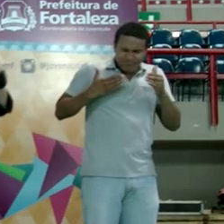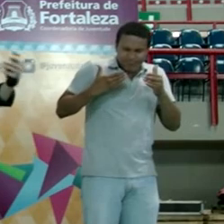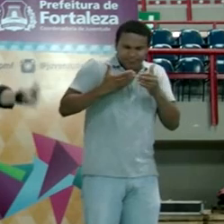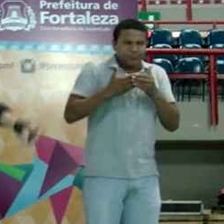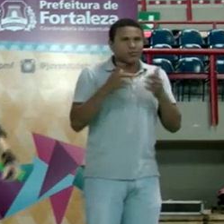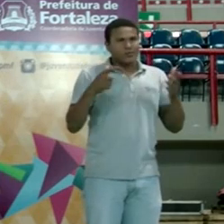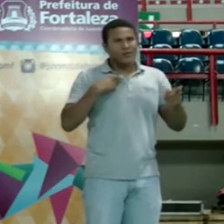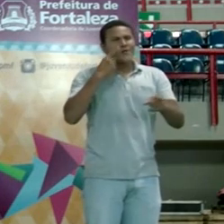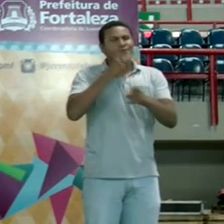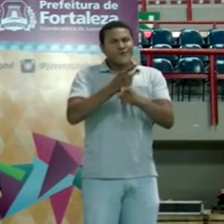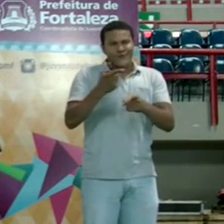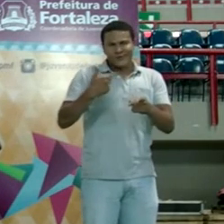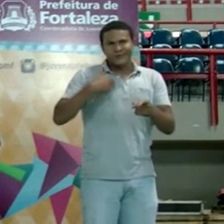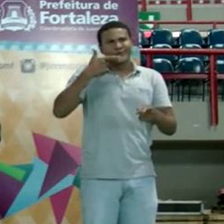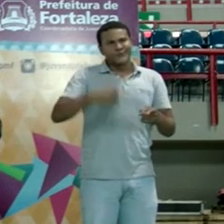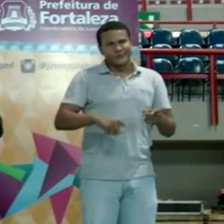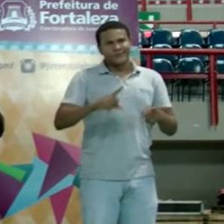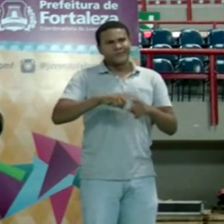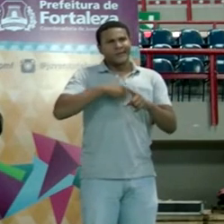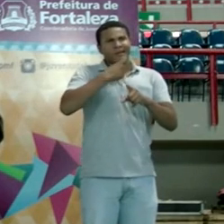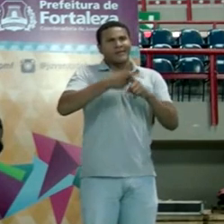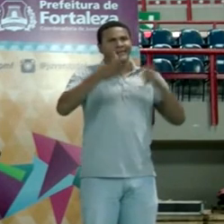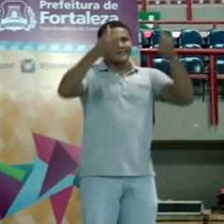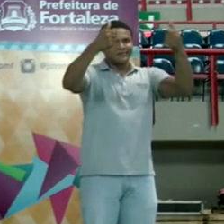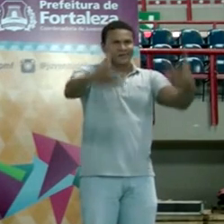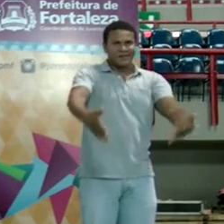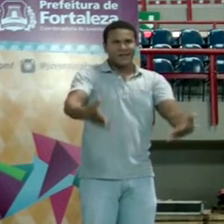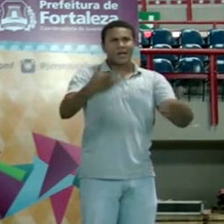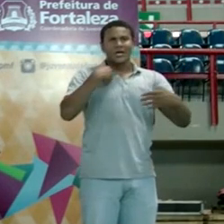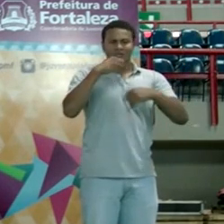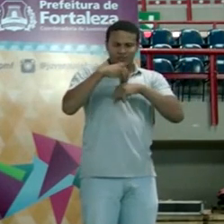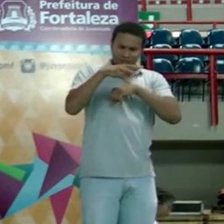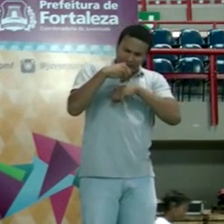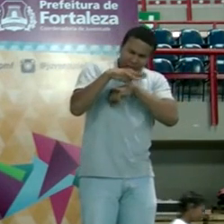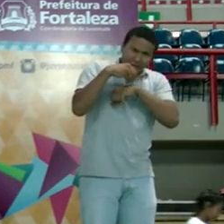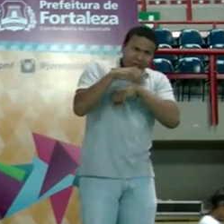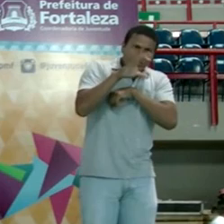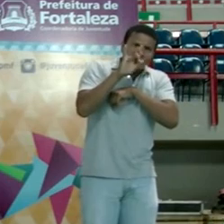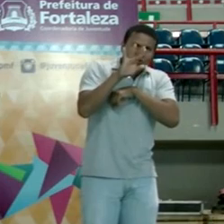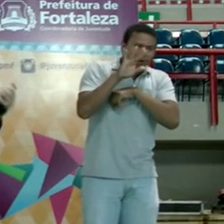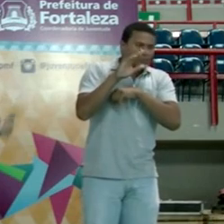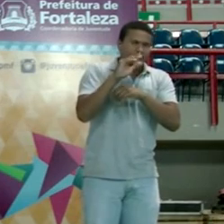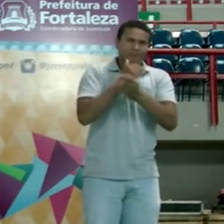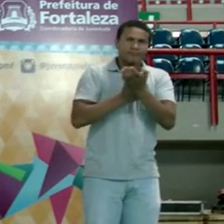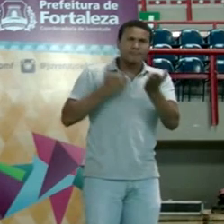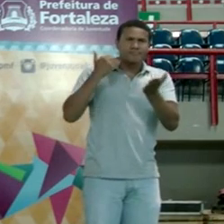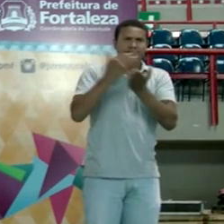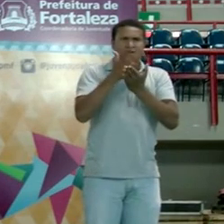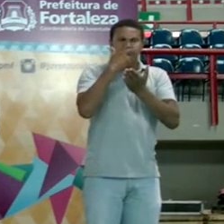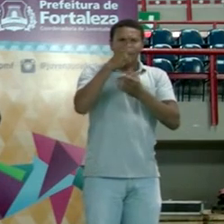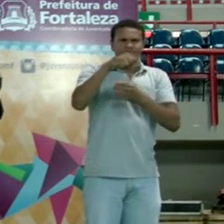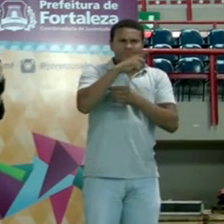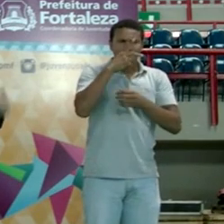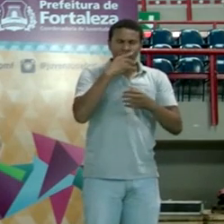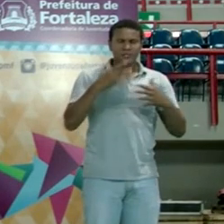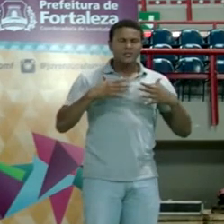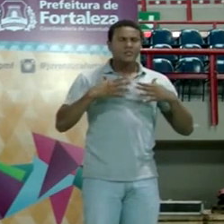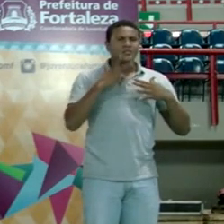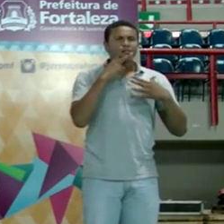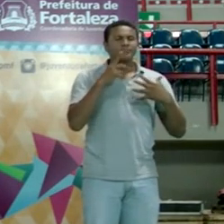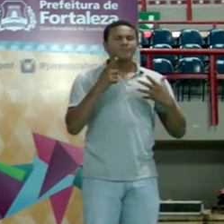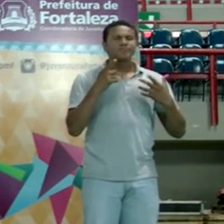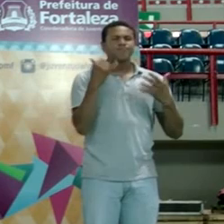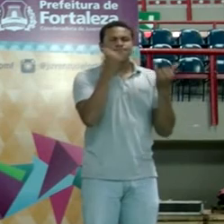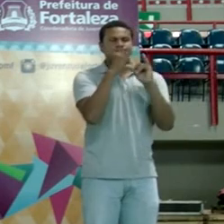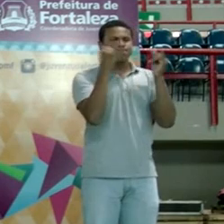aquelas últimas informações e muito mais do que passar apenas as informações, mas também aquela energia, né,